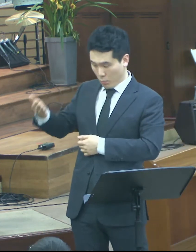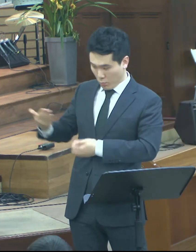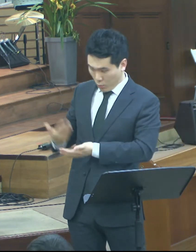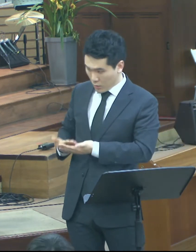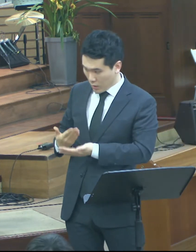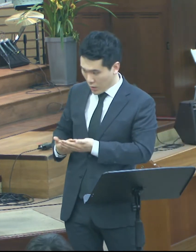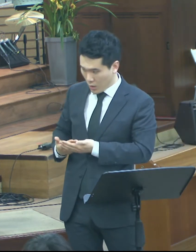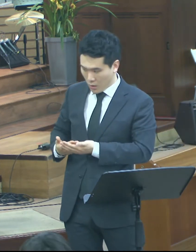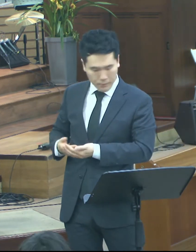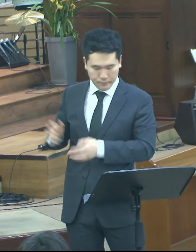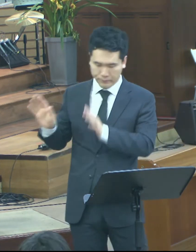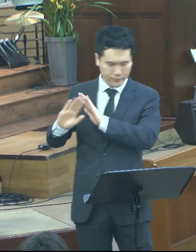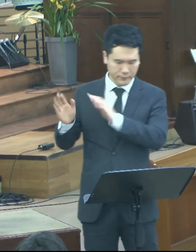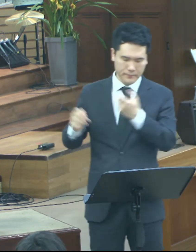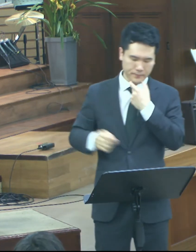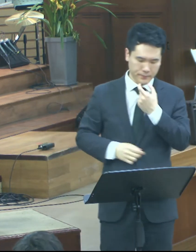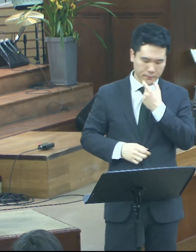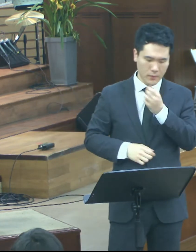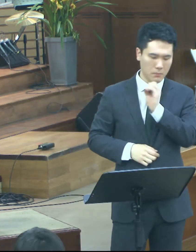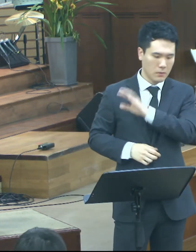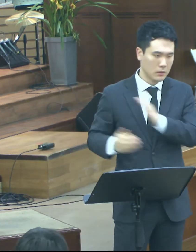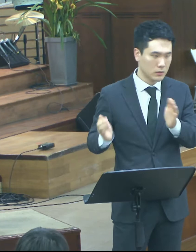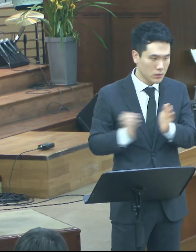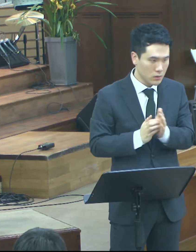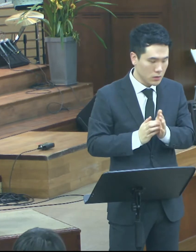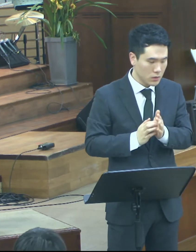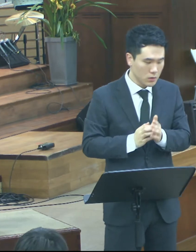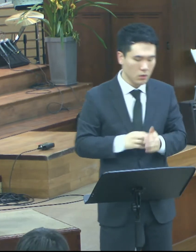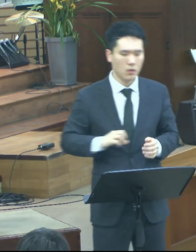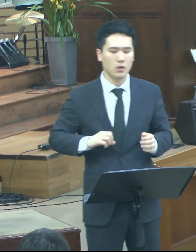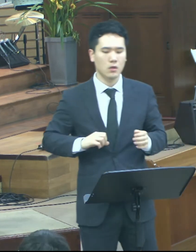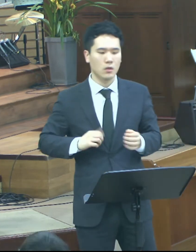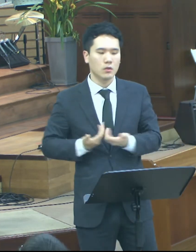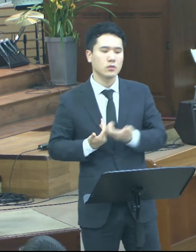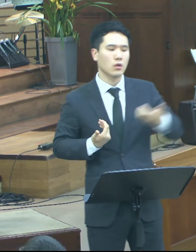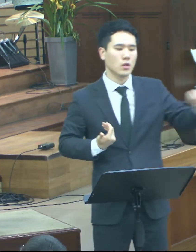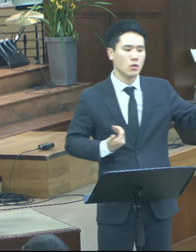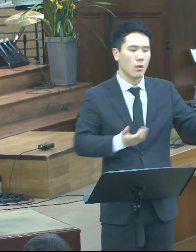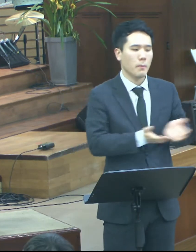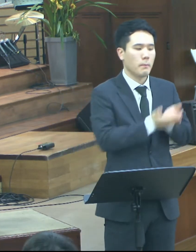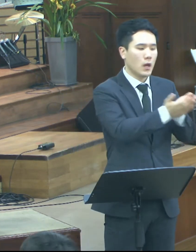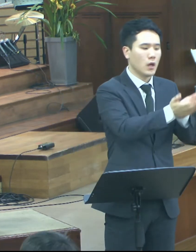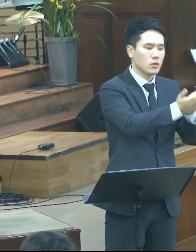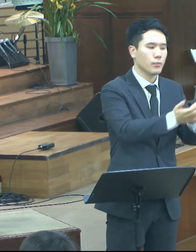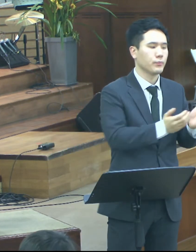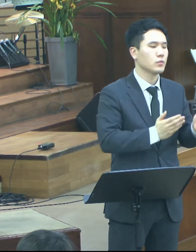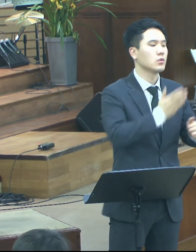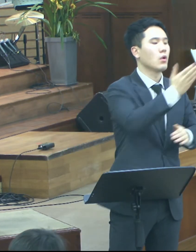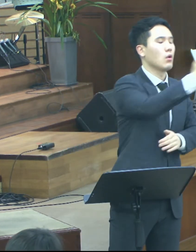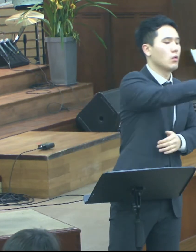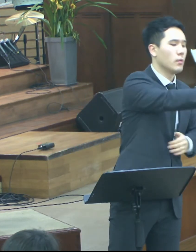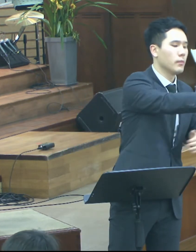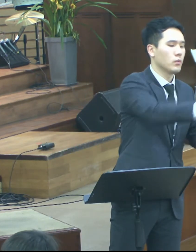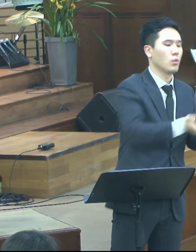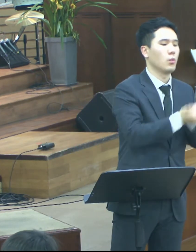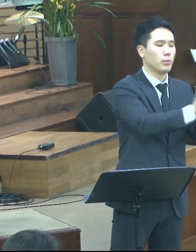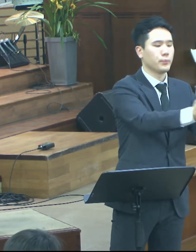말씀하셨습니다. 그리고 그들을 떠나서 다시 배에 올라서 건너편으로 갔는데 제자들이 먹을 것을 챙겨오는